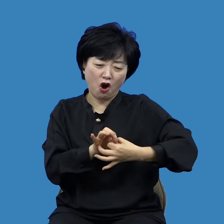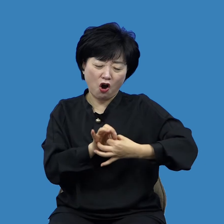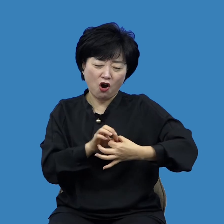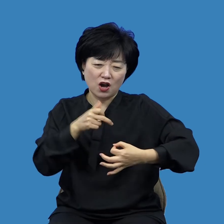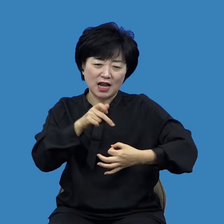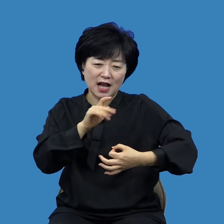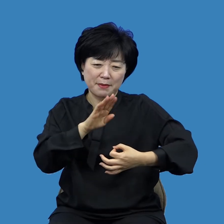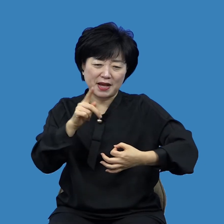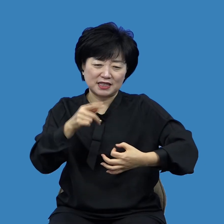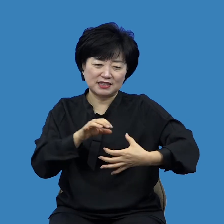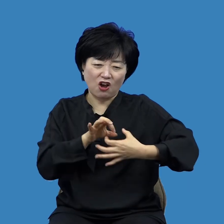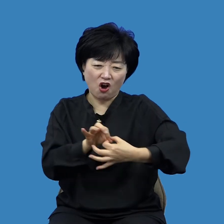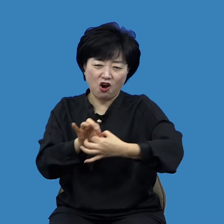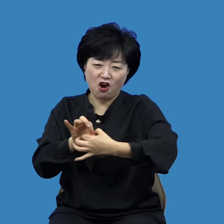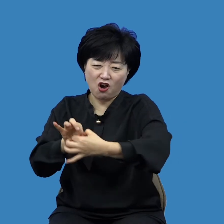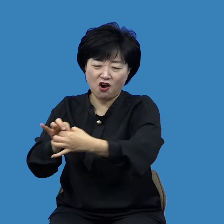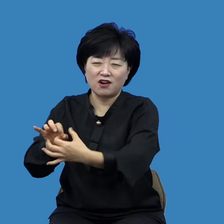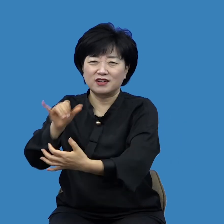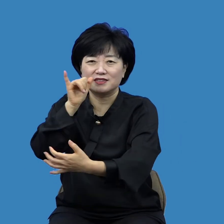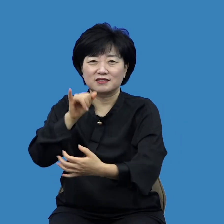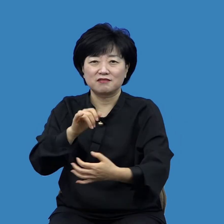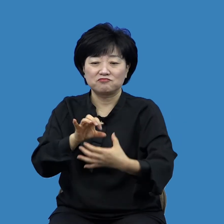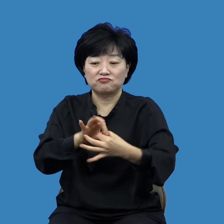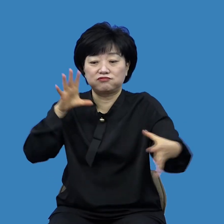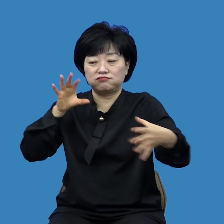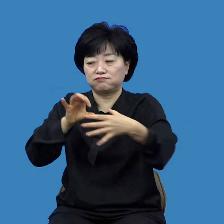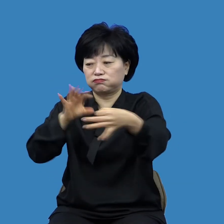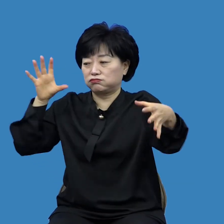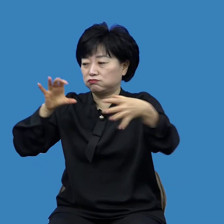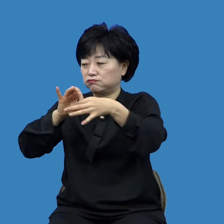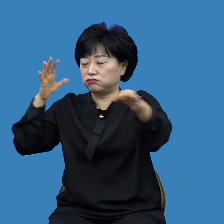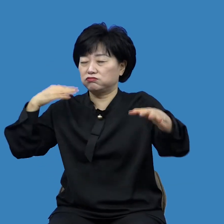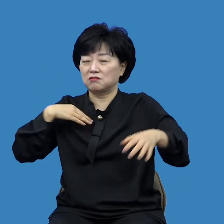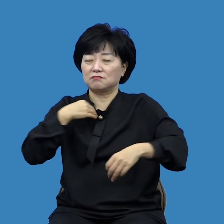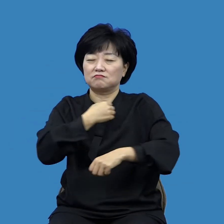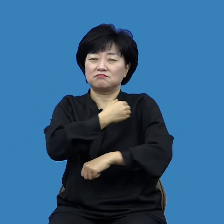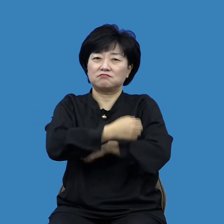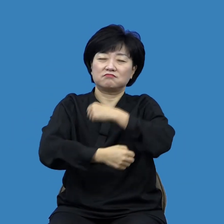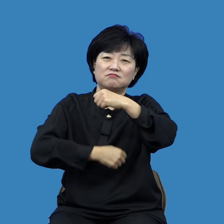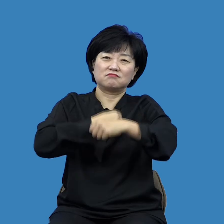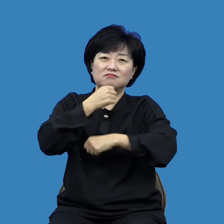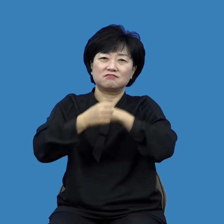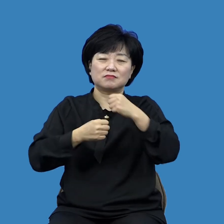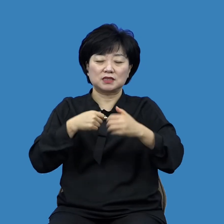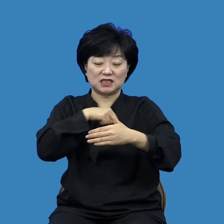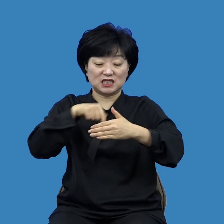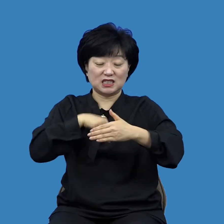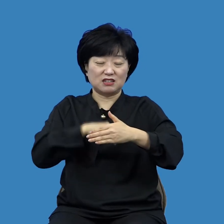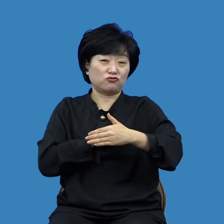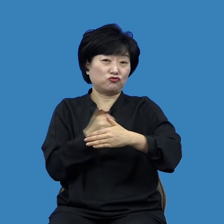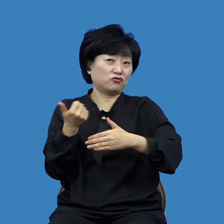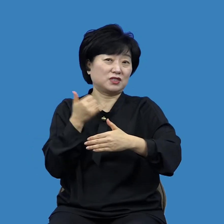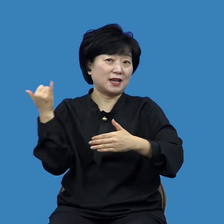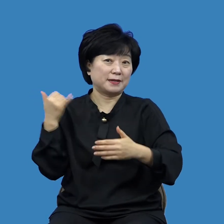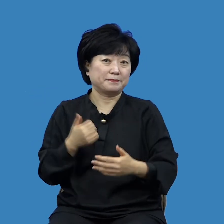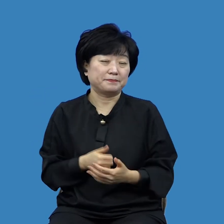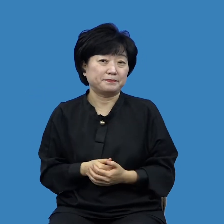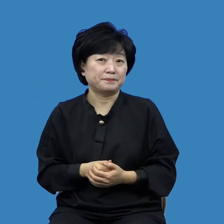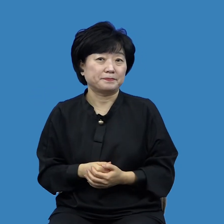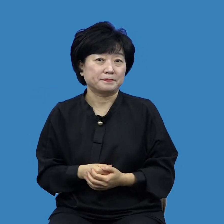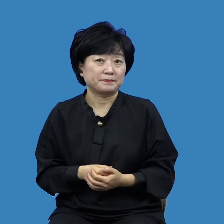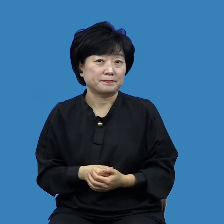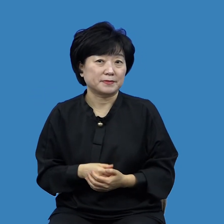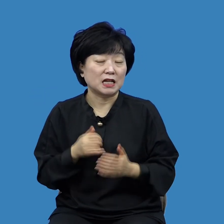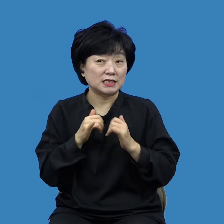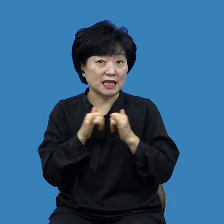카바드하도록 지음받았어요. 사람이 아무것도 카바드하지 않는다, 그거는요 그 사람의 내면이 죽었다는 뜻이에요. 그렇게 할